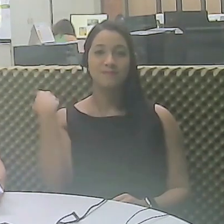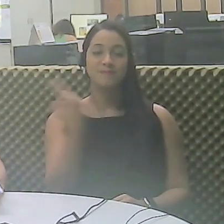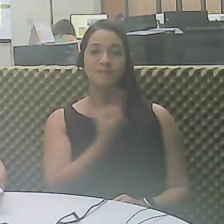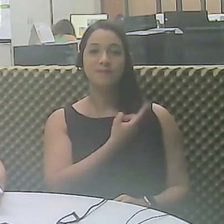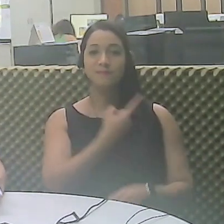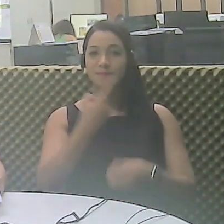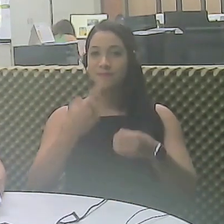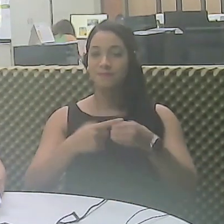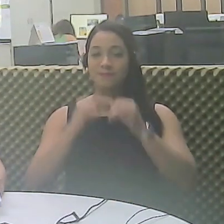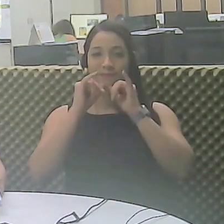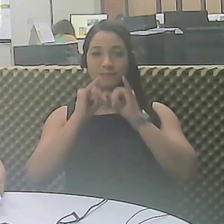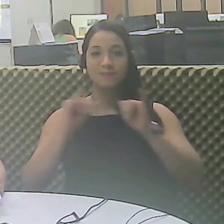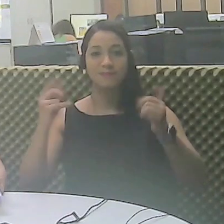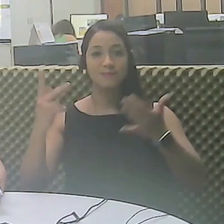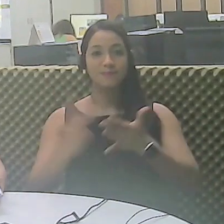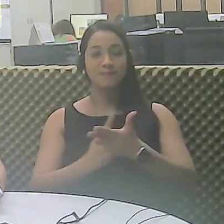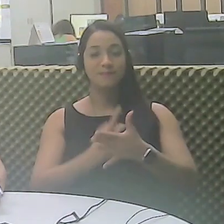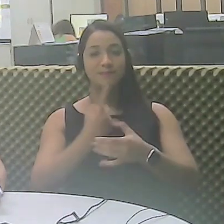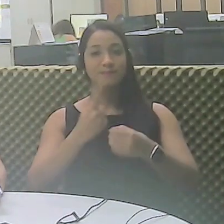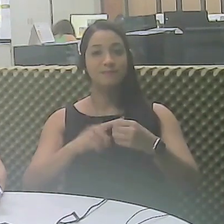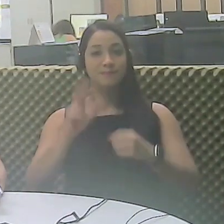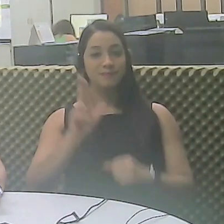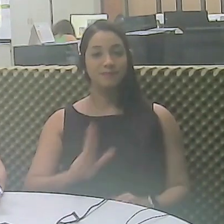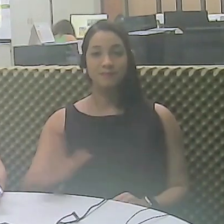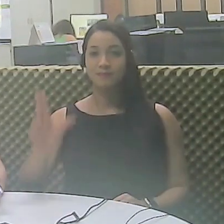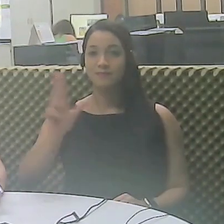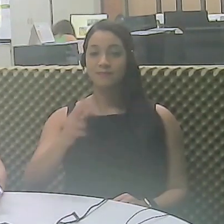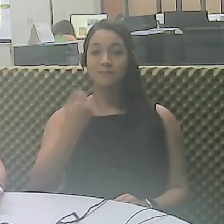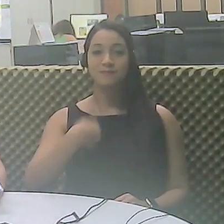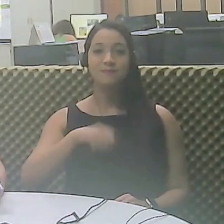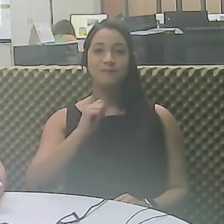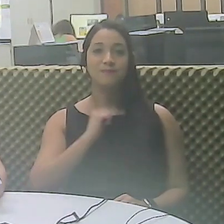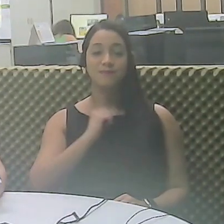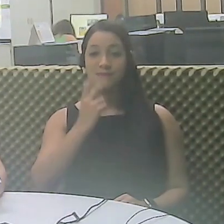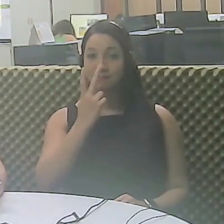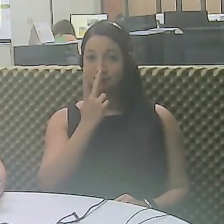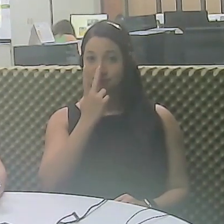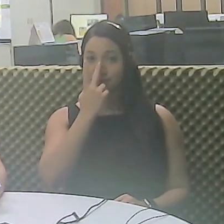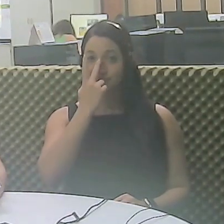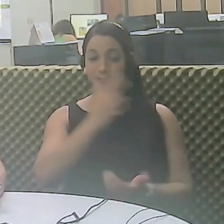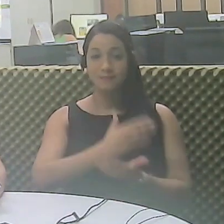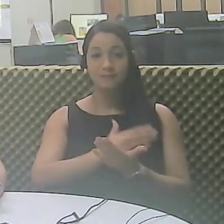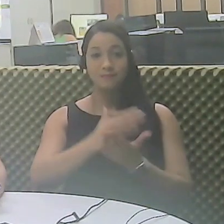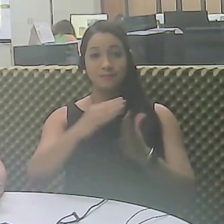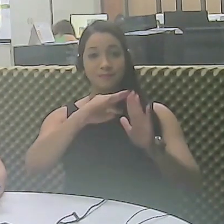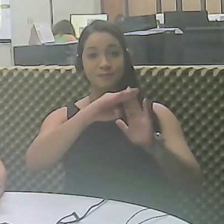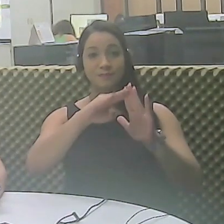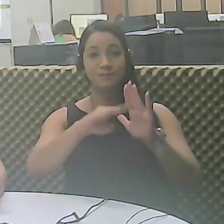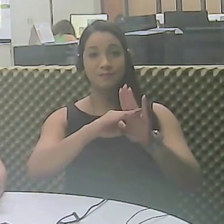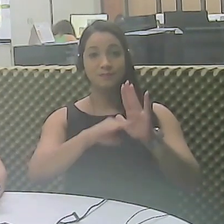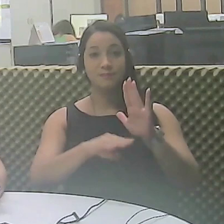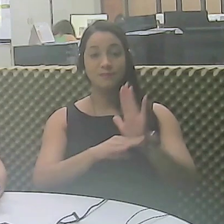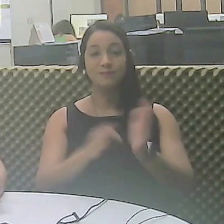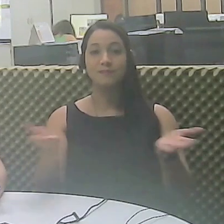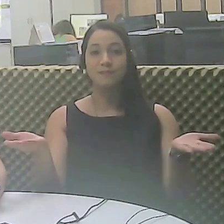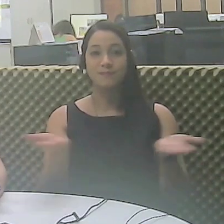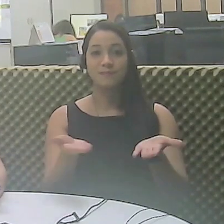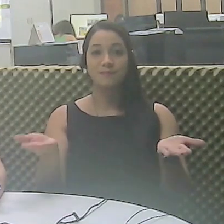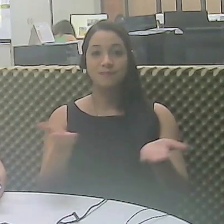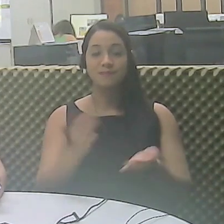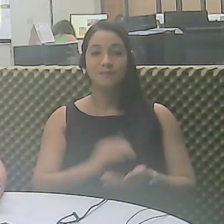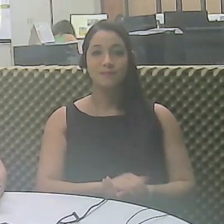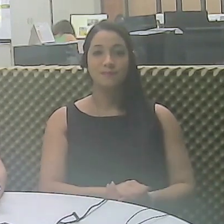com o boletim de notícias sobre o que de fato acontece em Uberlândia. Eu sou Vanessa Gianotti e começamos com os destaques da edição de